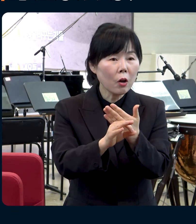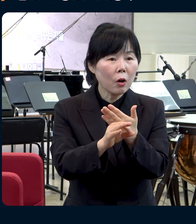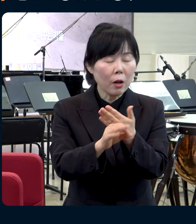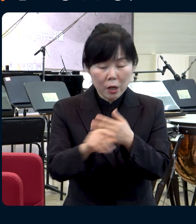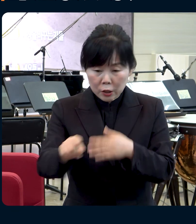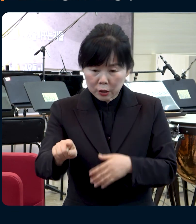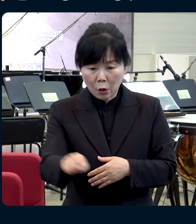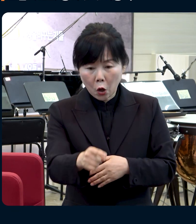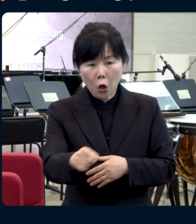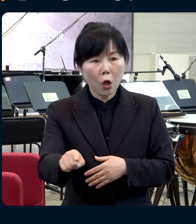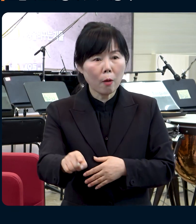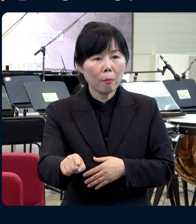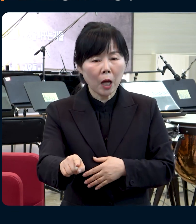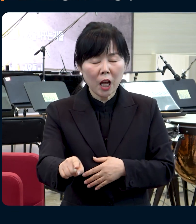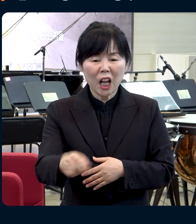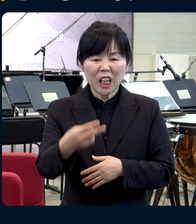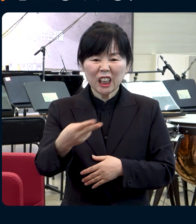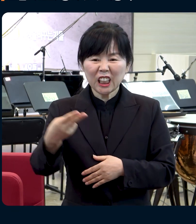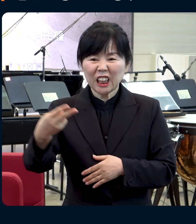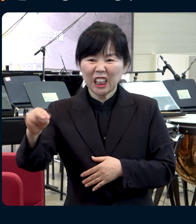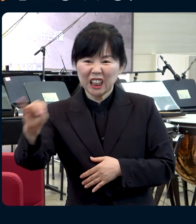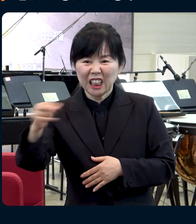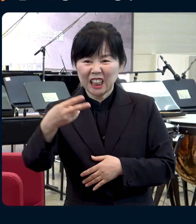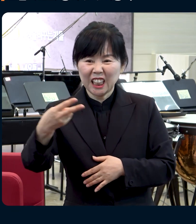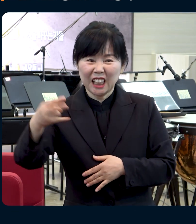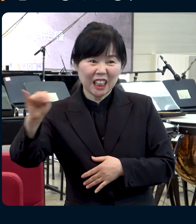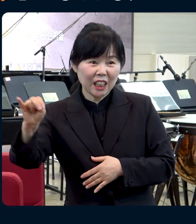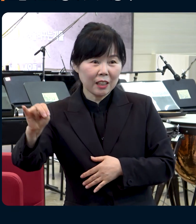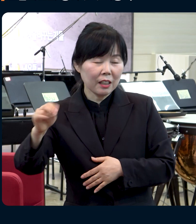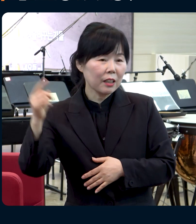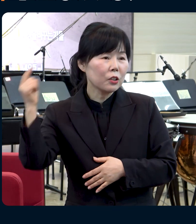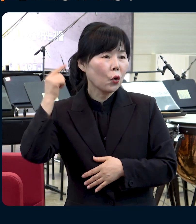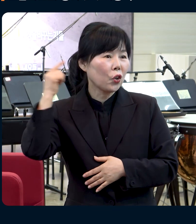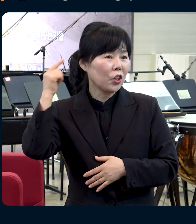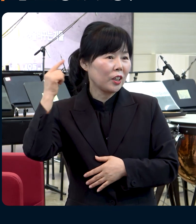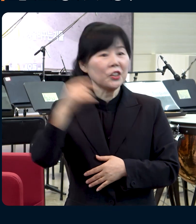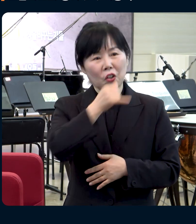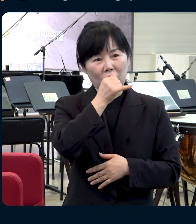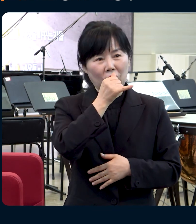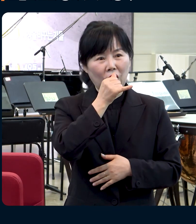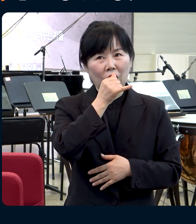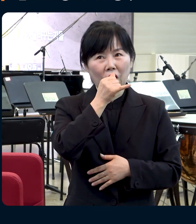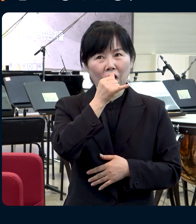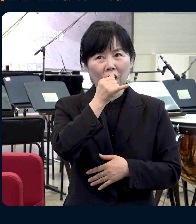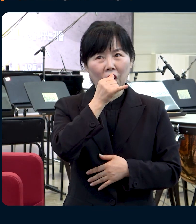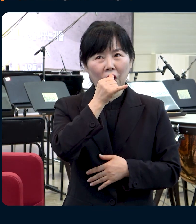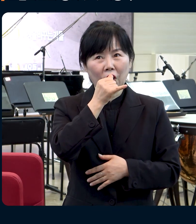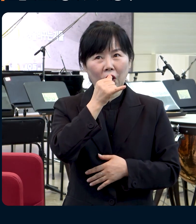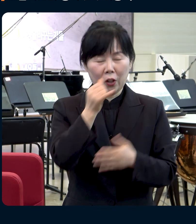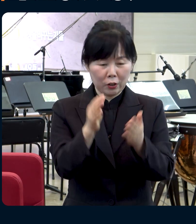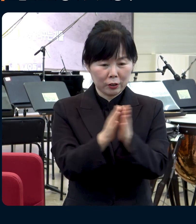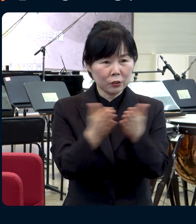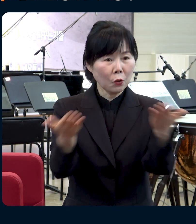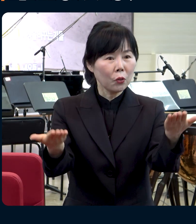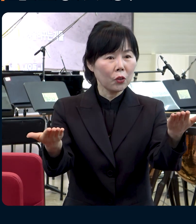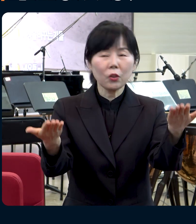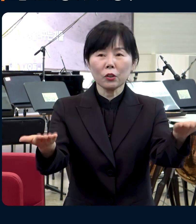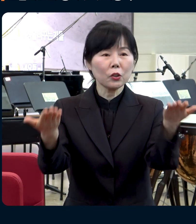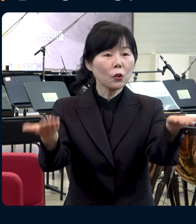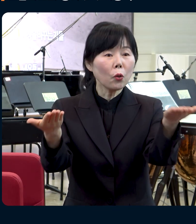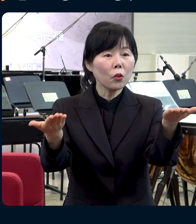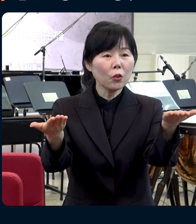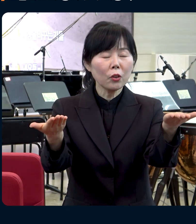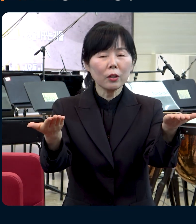딱 닿으면은요, 띠띠띠띠띠 하면서 경보음이 난다는 것입니다. 그러니까 뭐예요? 여러분, 우리